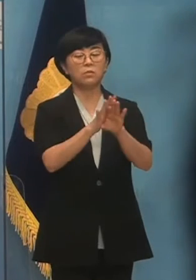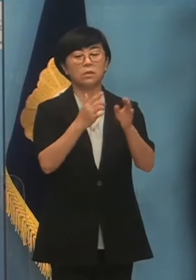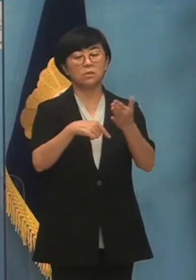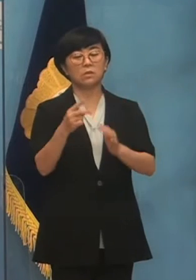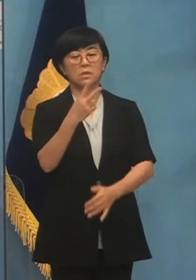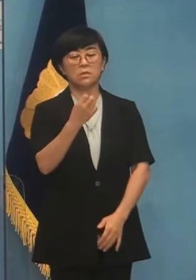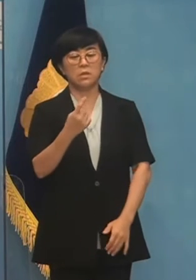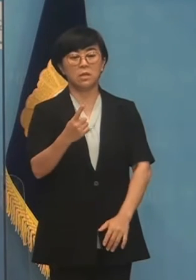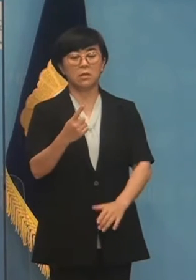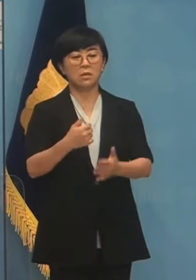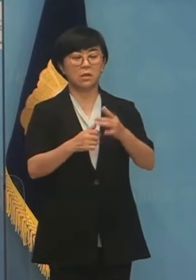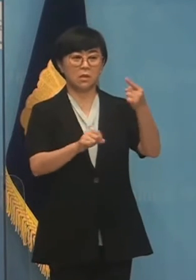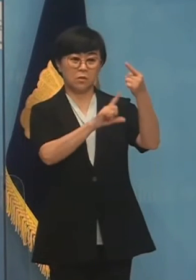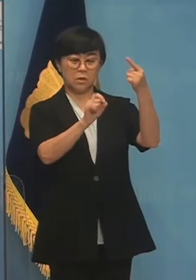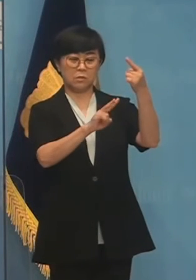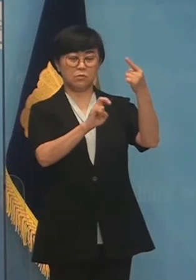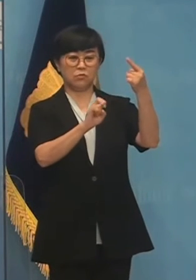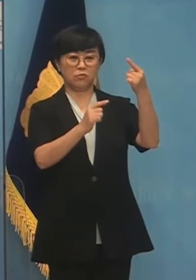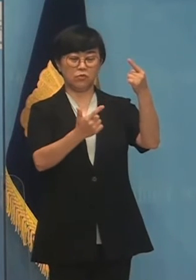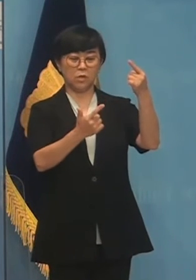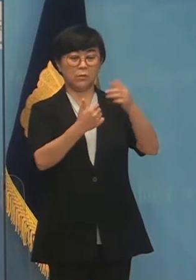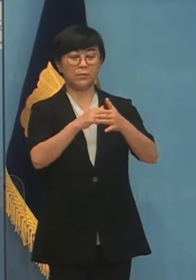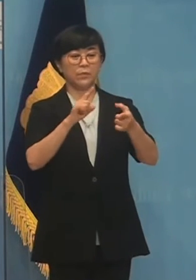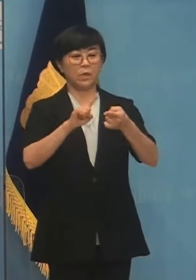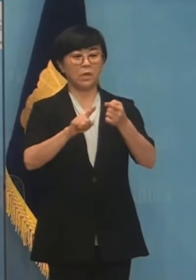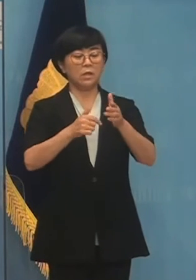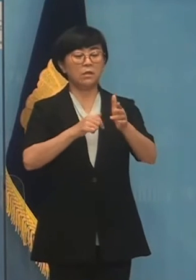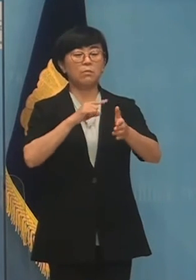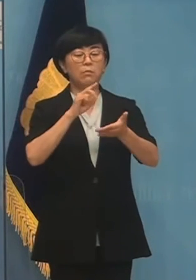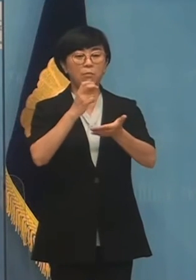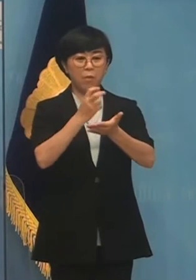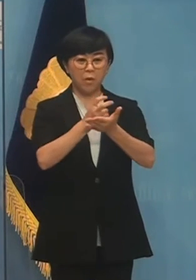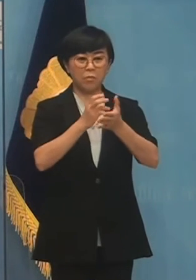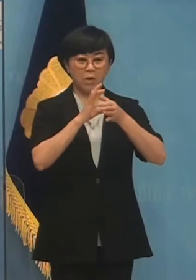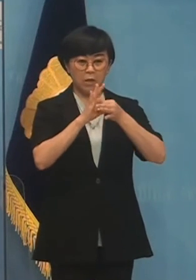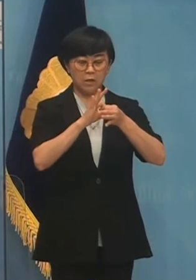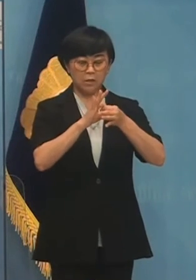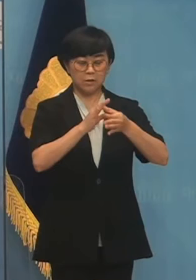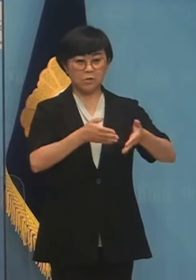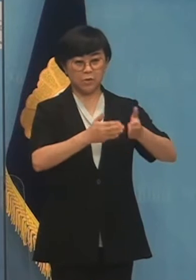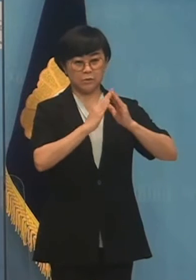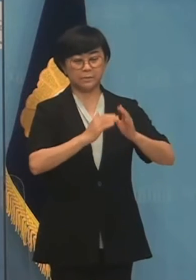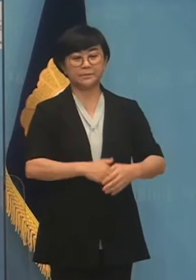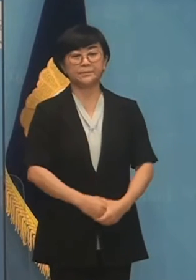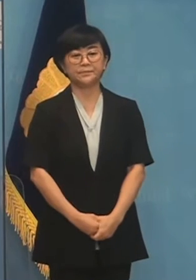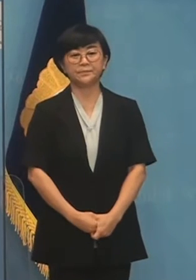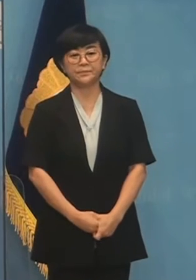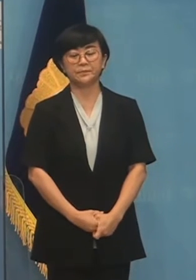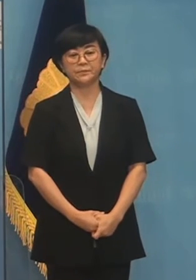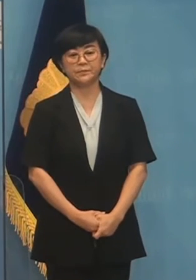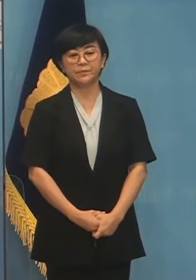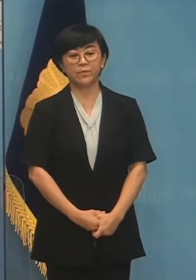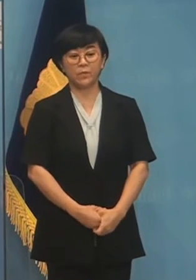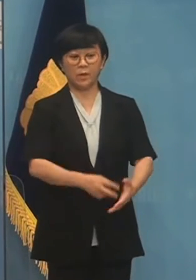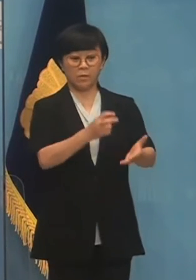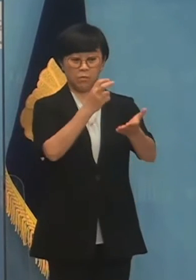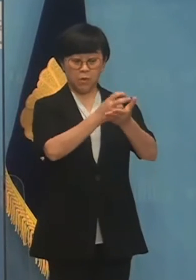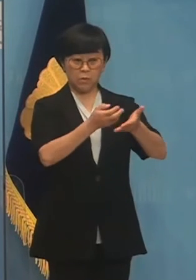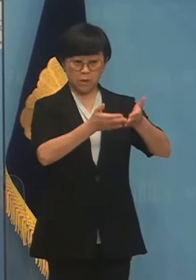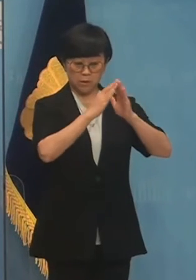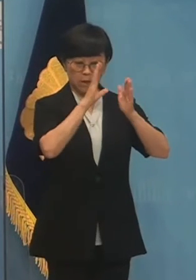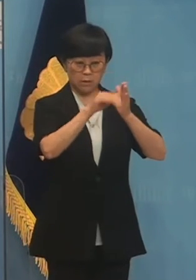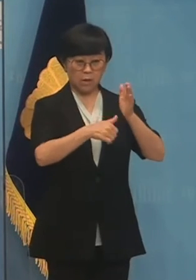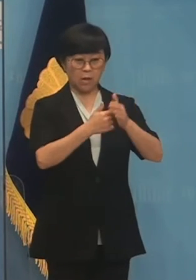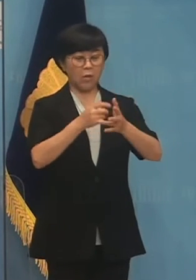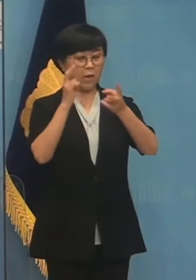2021년 1월 26일 중대재해처벌 등에 관한 법률을 제정했습니다. 법 제정